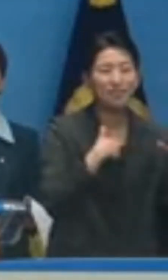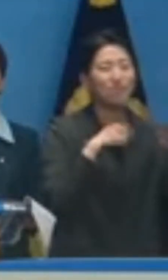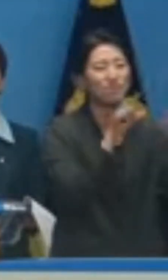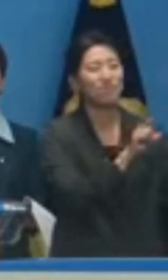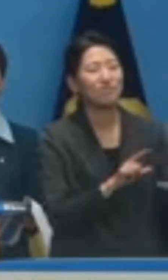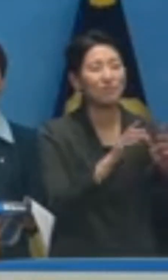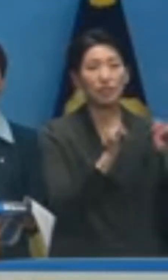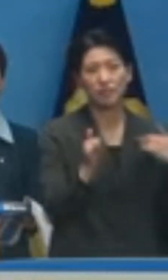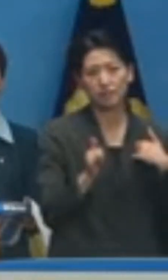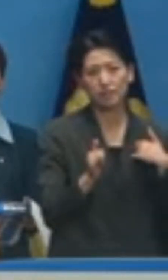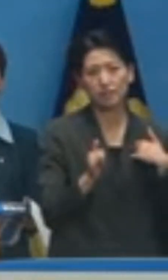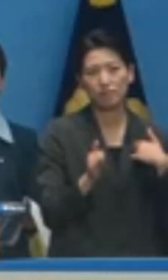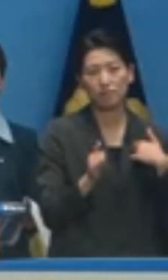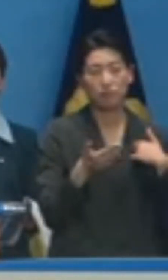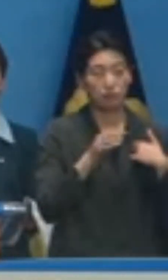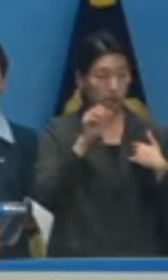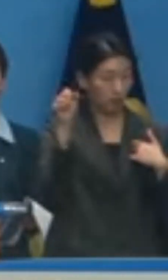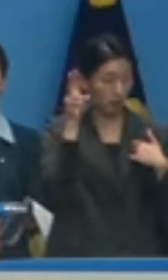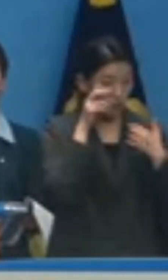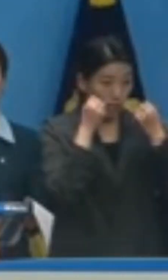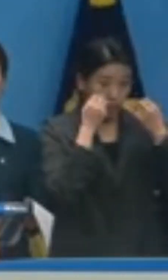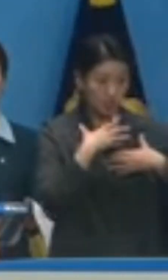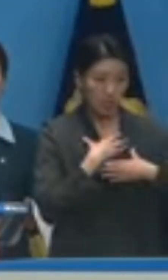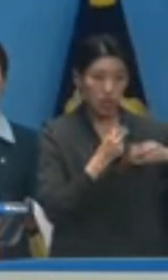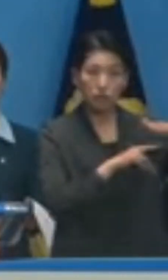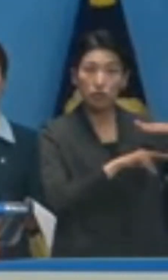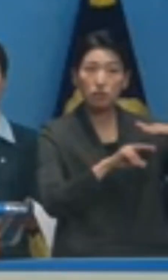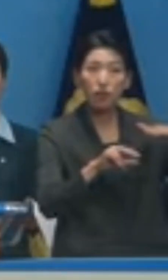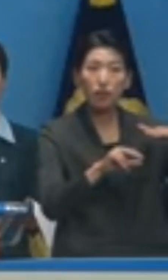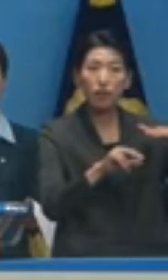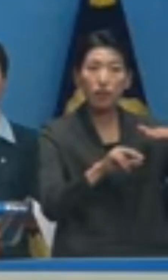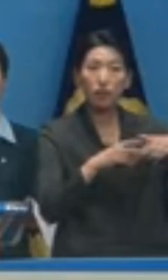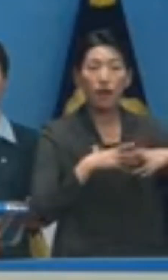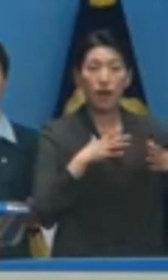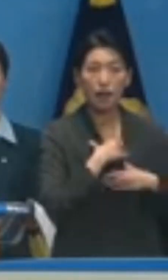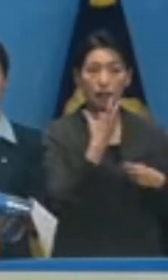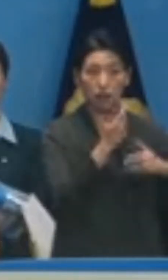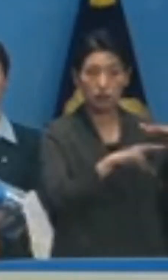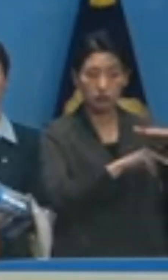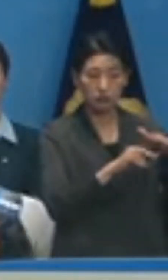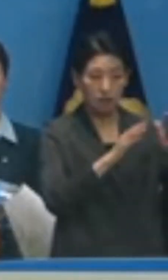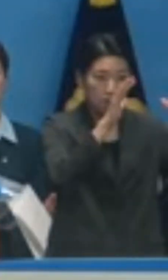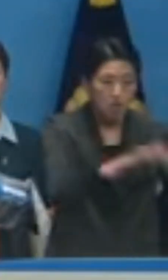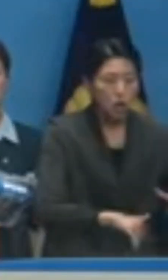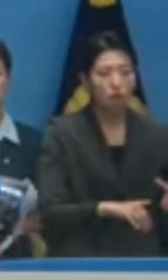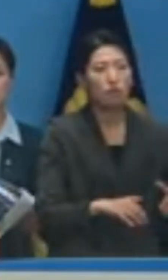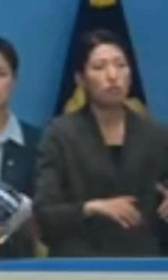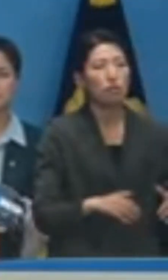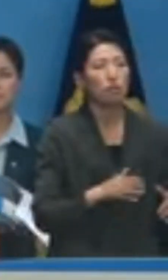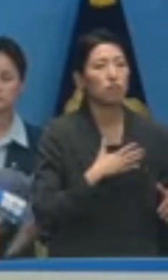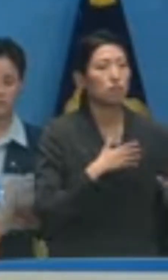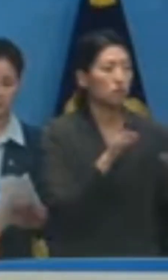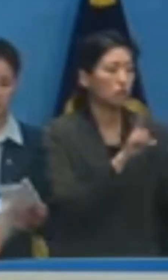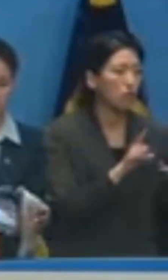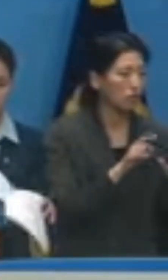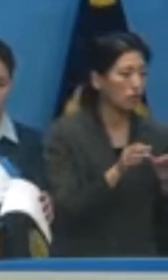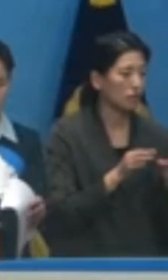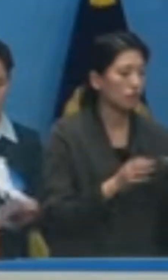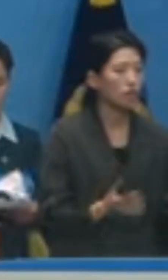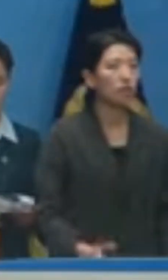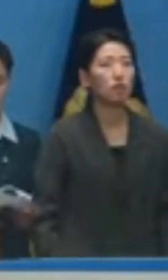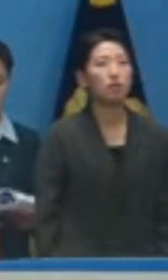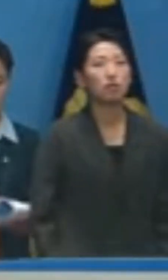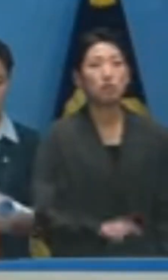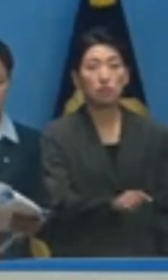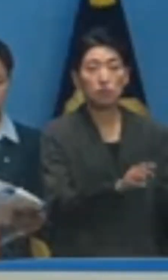주민들입니다. 그러나 신안산선 지하터널 공사 붕괴로 집과 일상이 완전히 무너졌습니다. 그날의